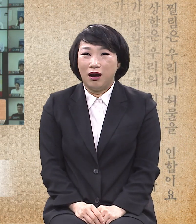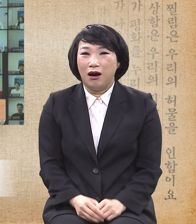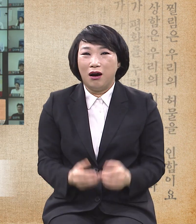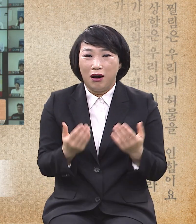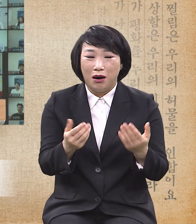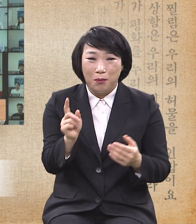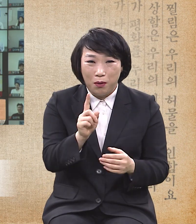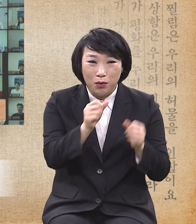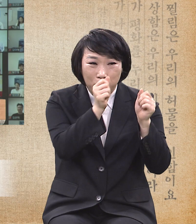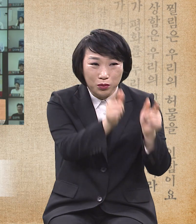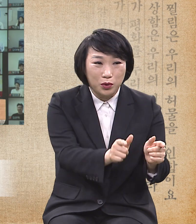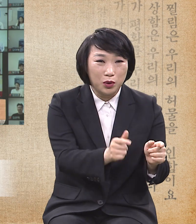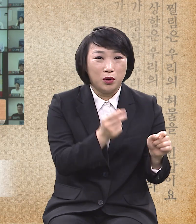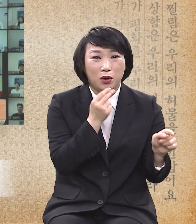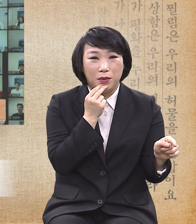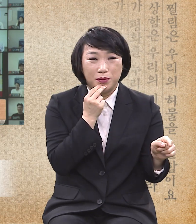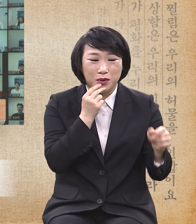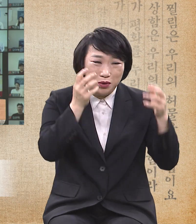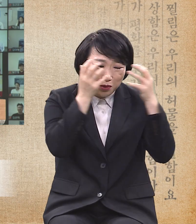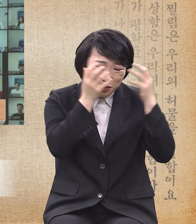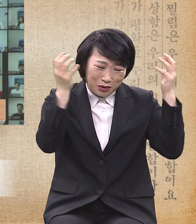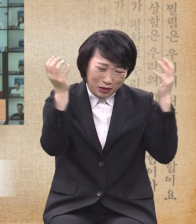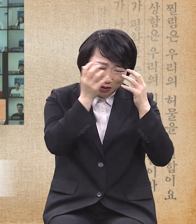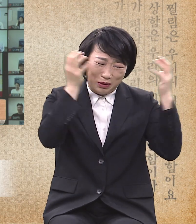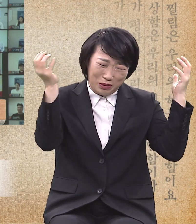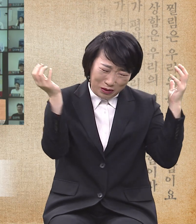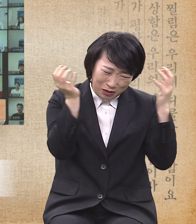어떤 기회도 없이 고통